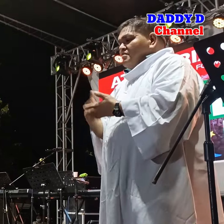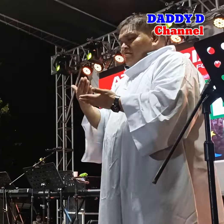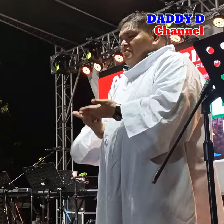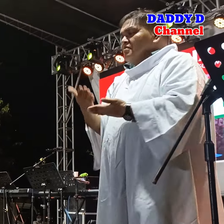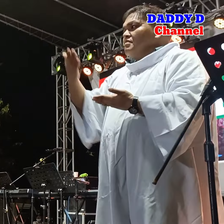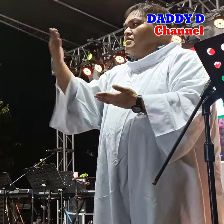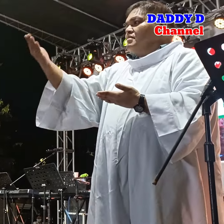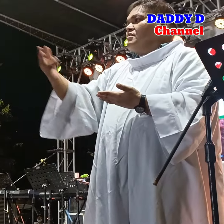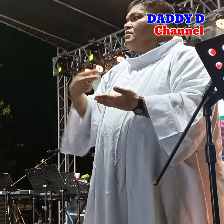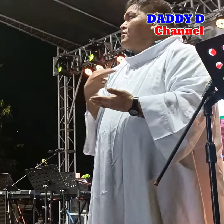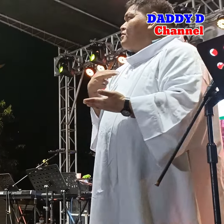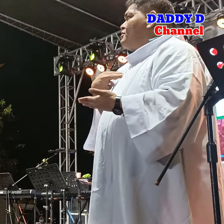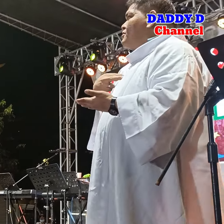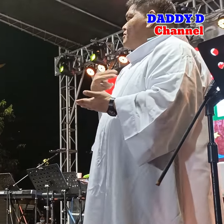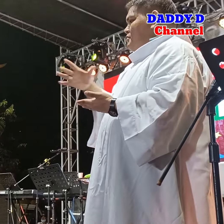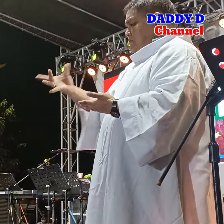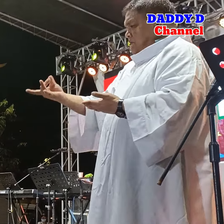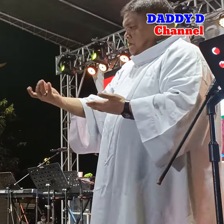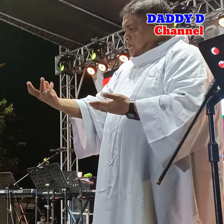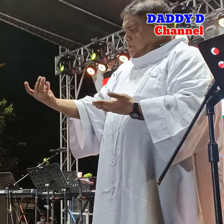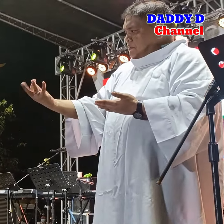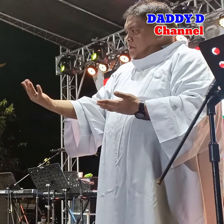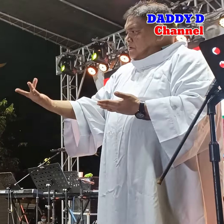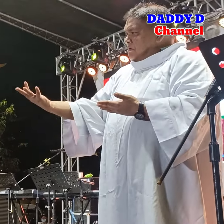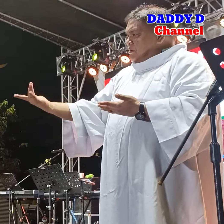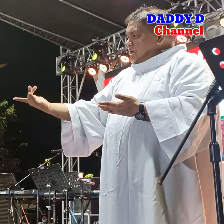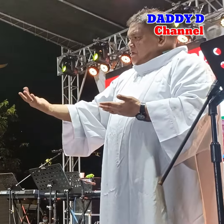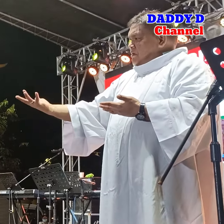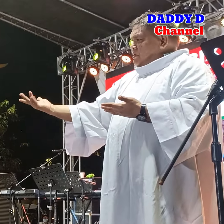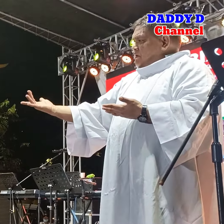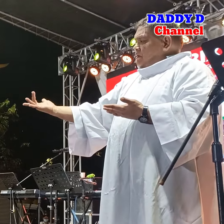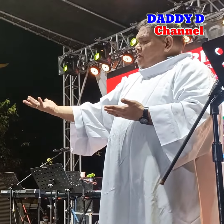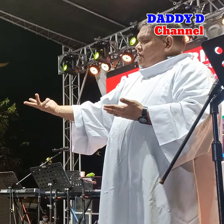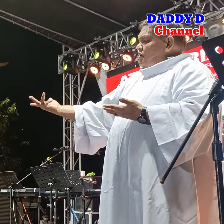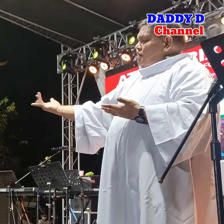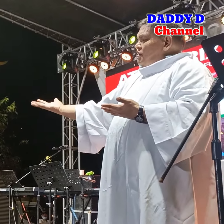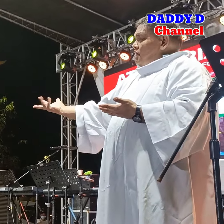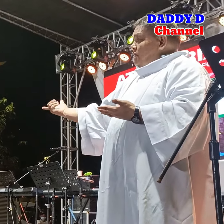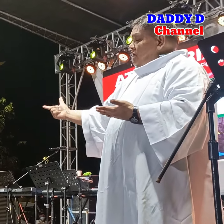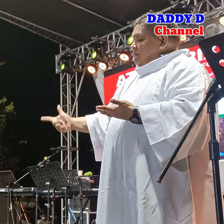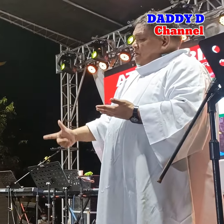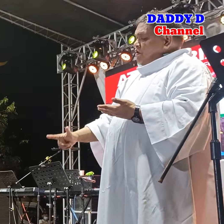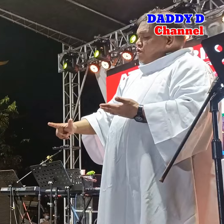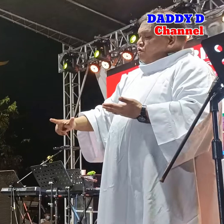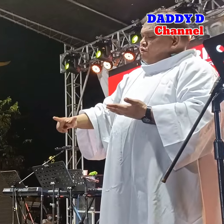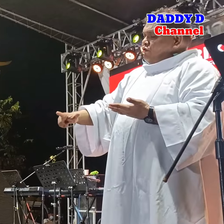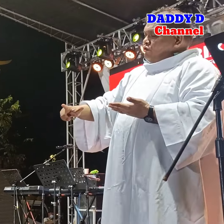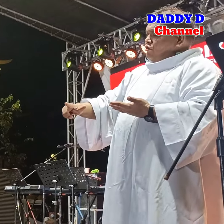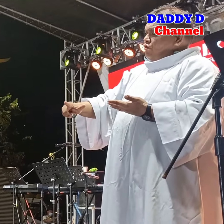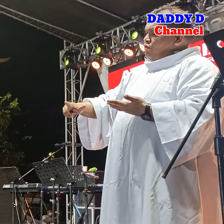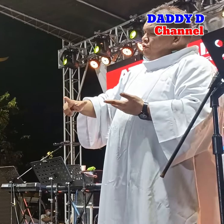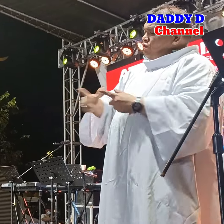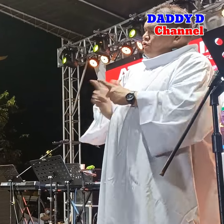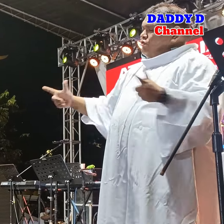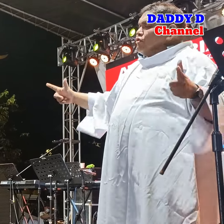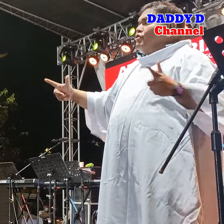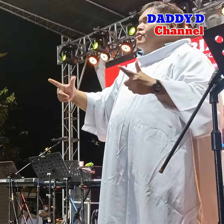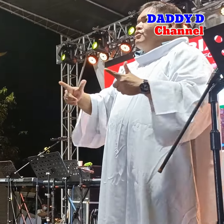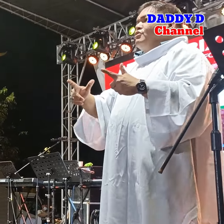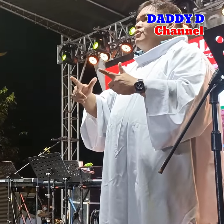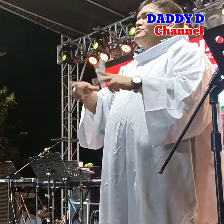Maglalabas siya ng numero. Maglalabas siya ng growth rates.